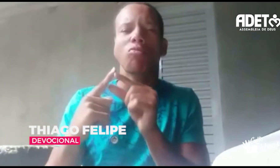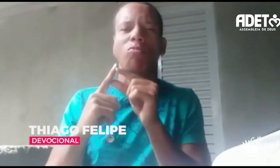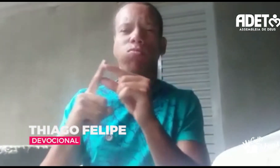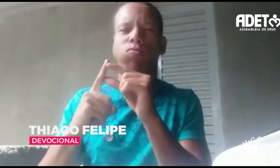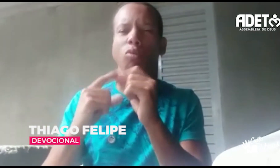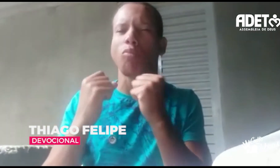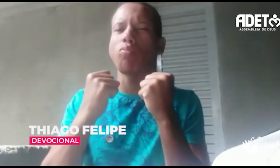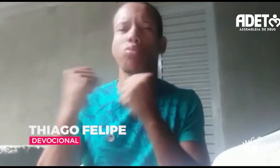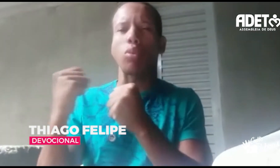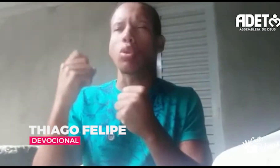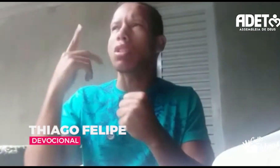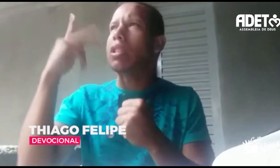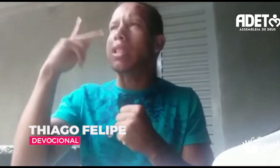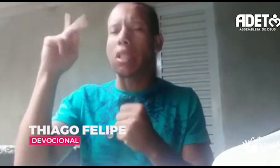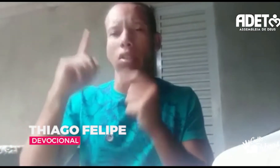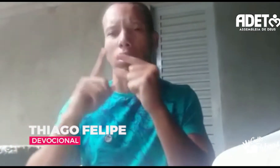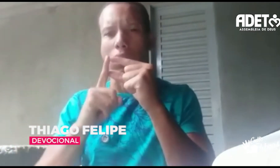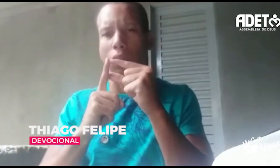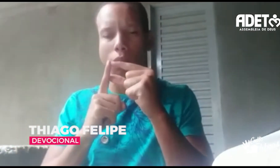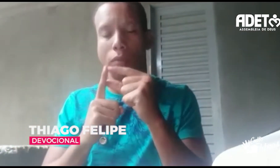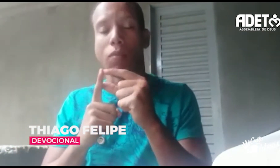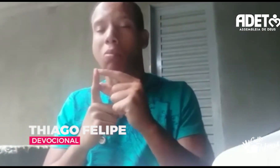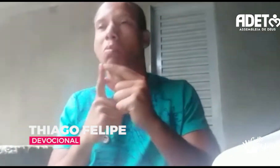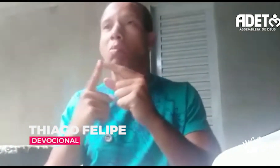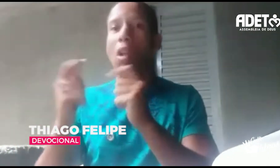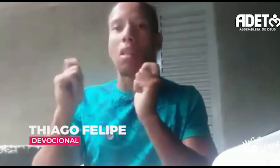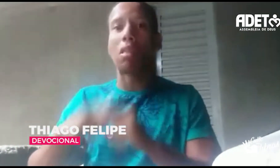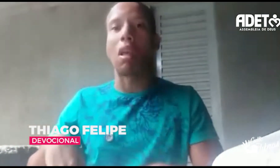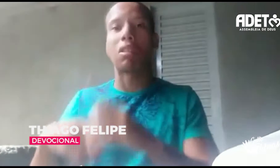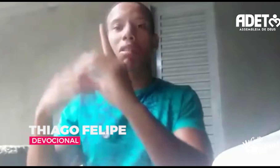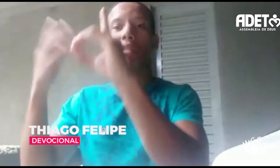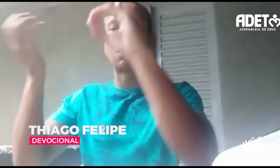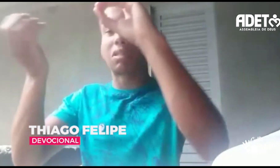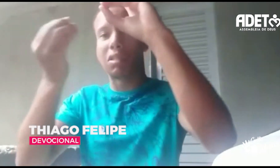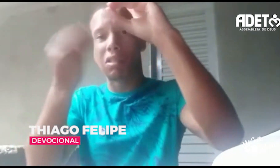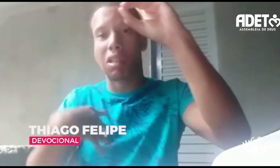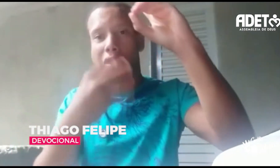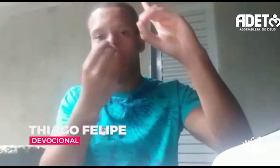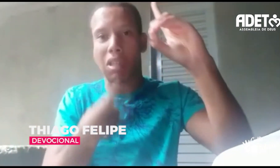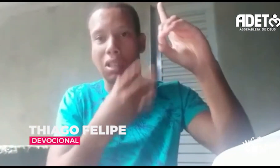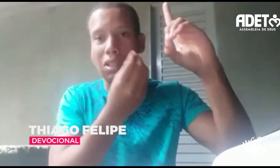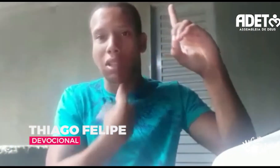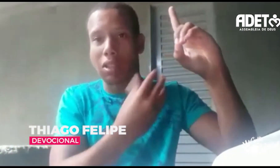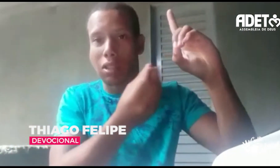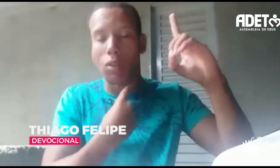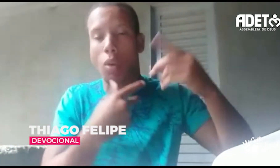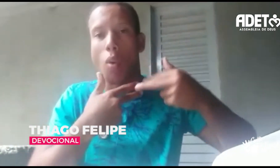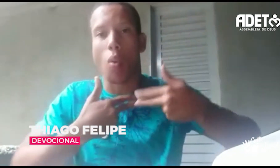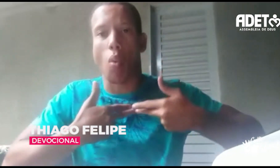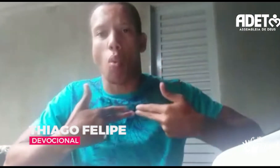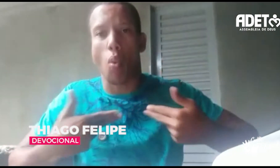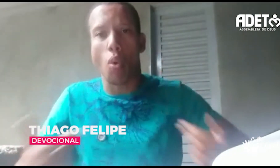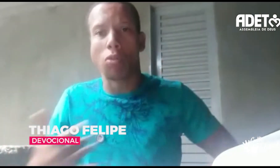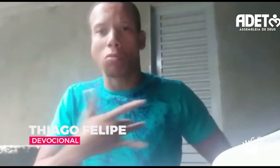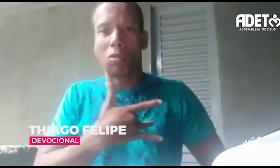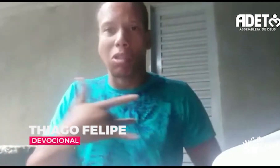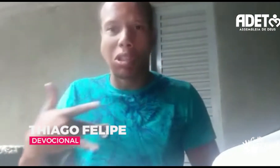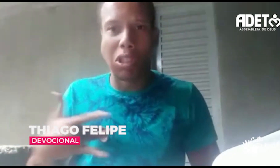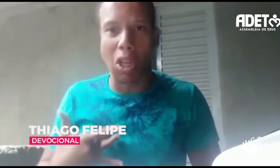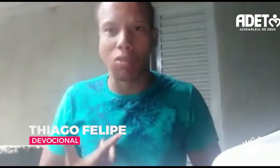é maravilhoso. A palavra de Deus, ela é maravilhosa. E Deus, Ele pode nos abençoar em todas as áreas da nossa